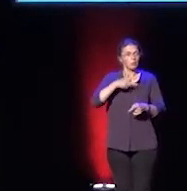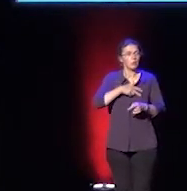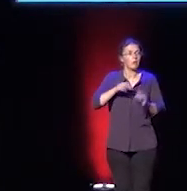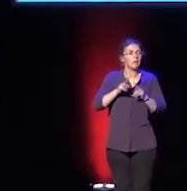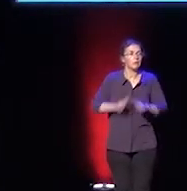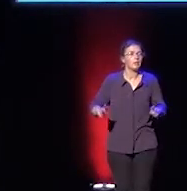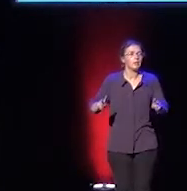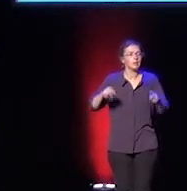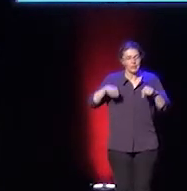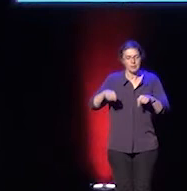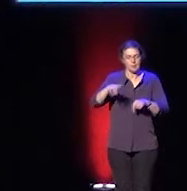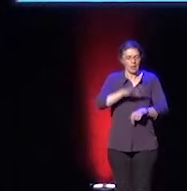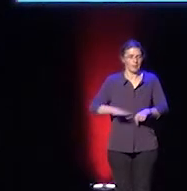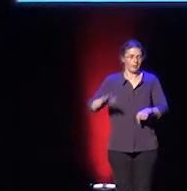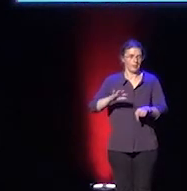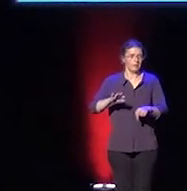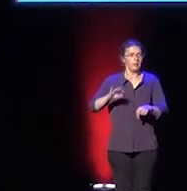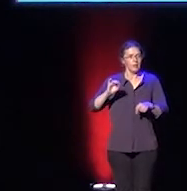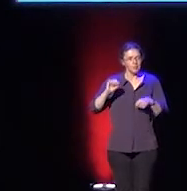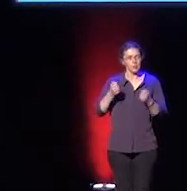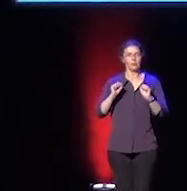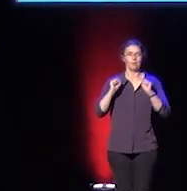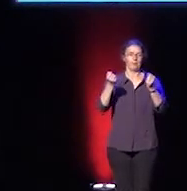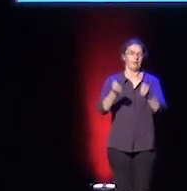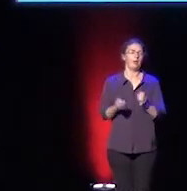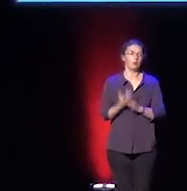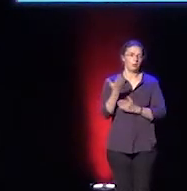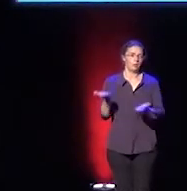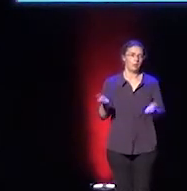Friedens in unserem Lande auch abdecken müssen.